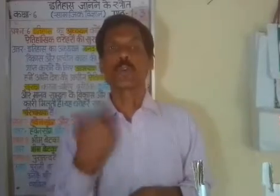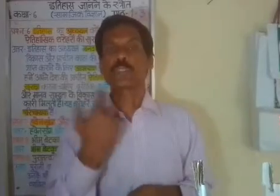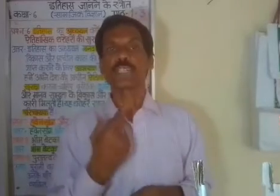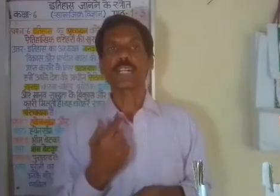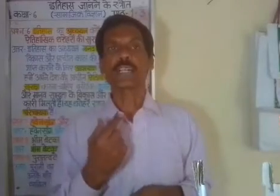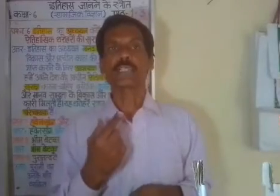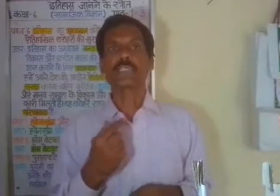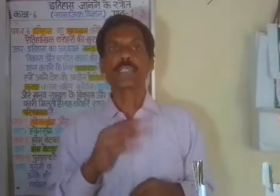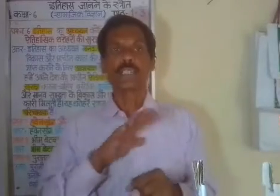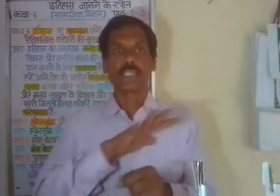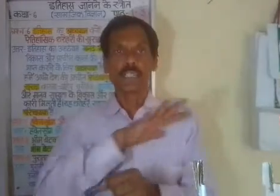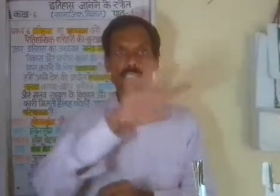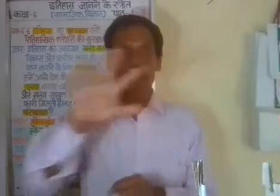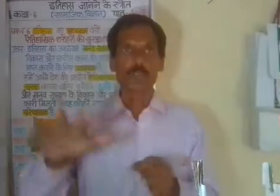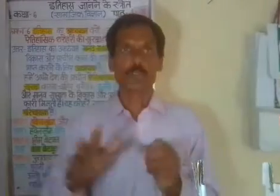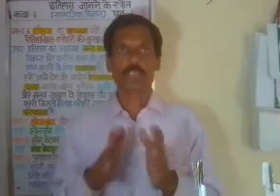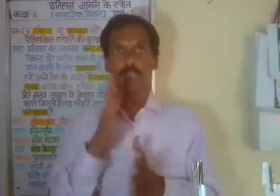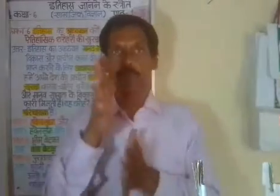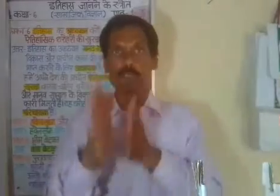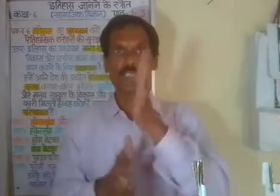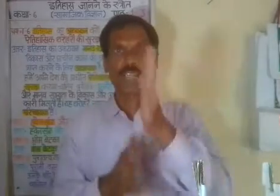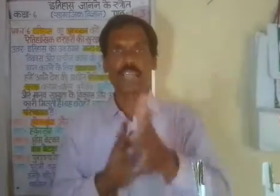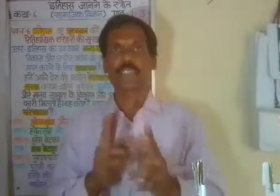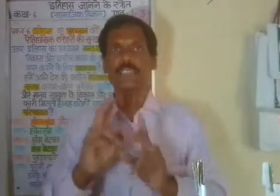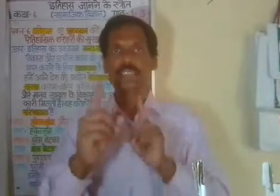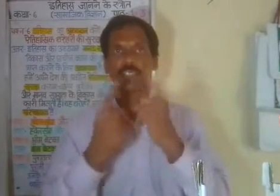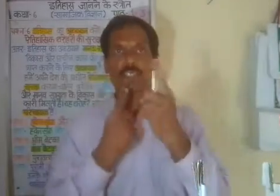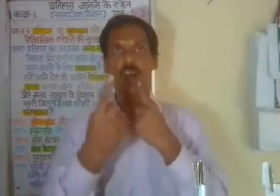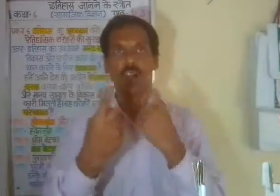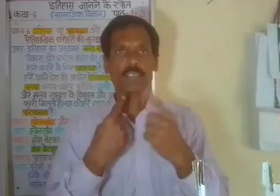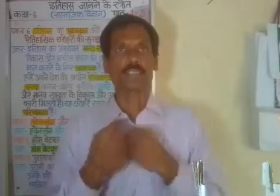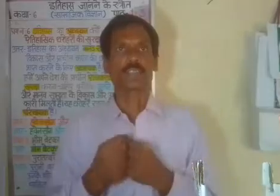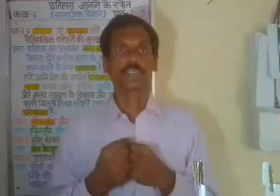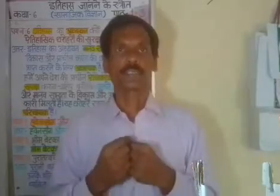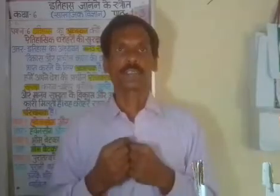कौन सा इंक्लूसिव साइन टॉक